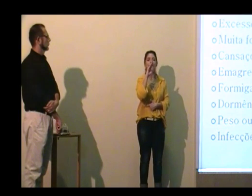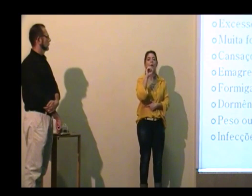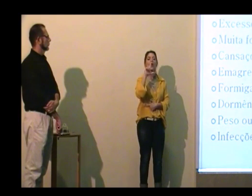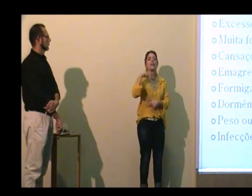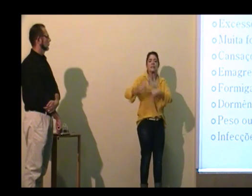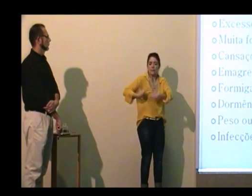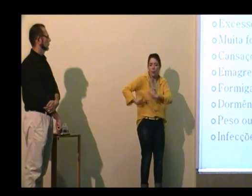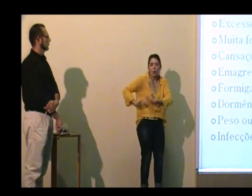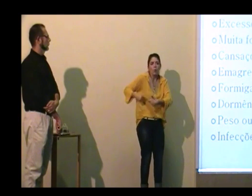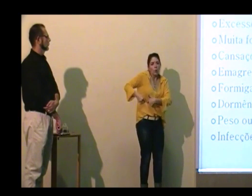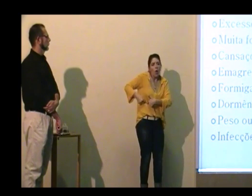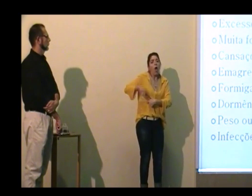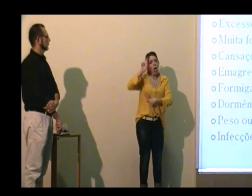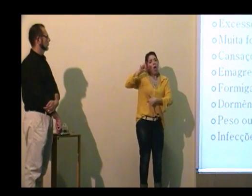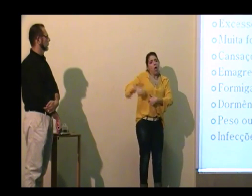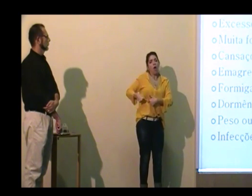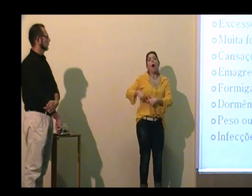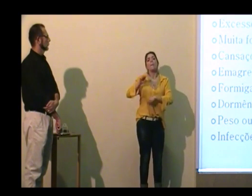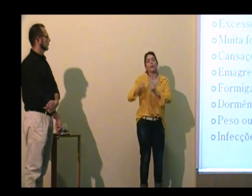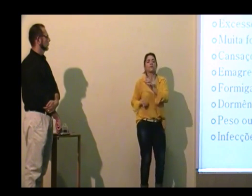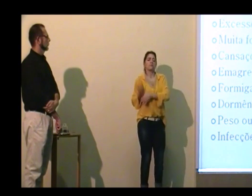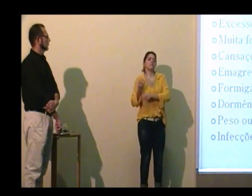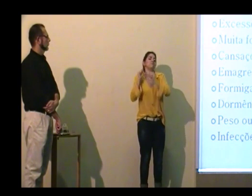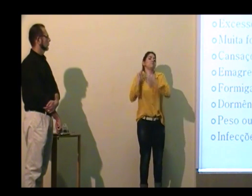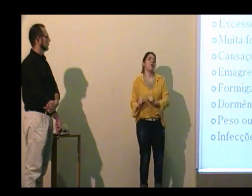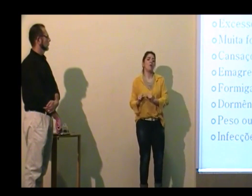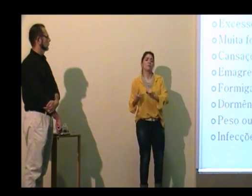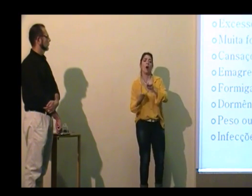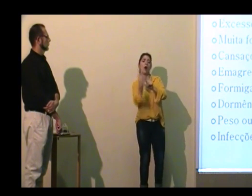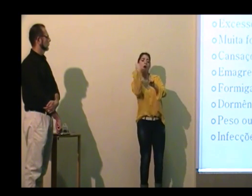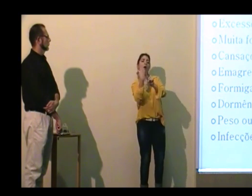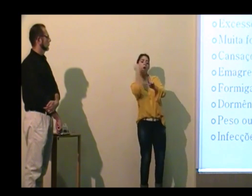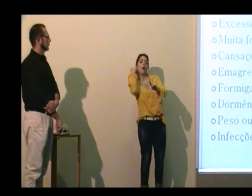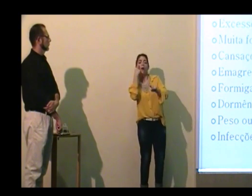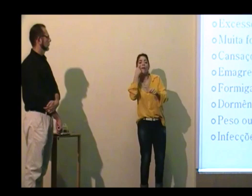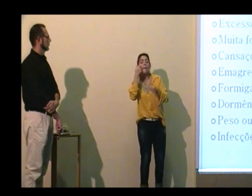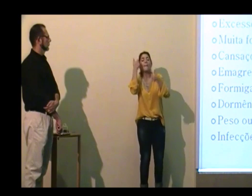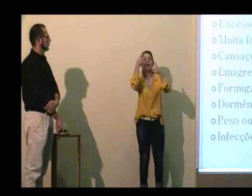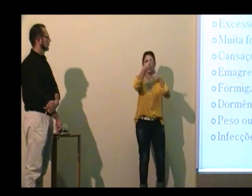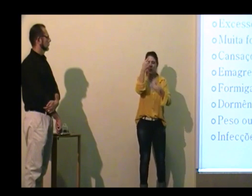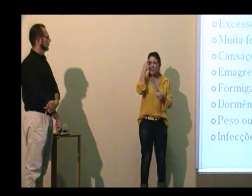eles fazem o metabolismo, né? Eles são responsáveis